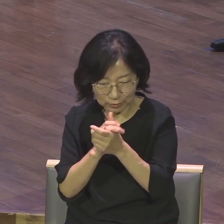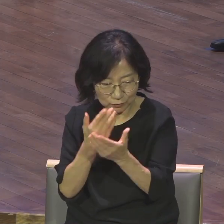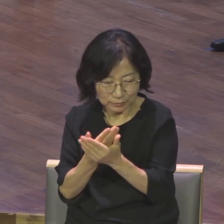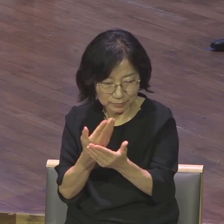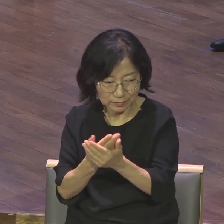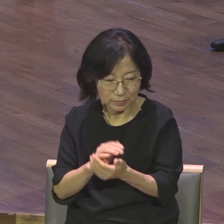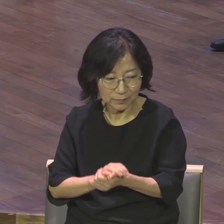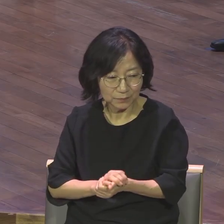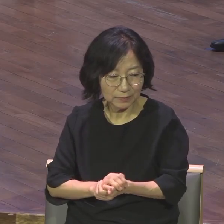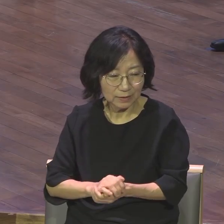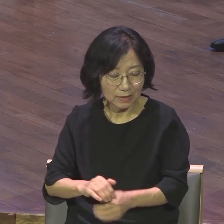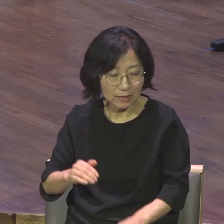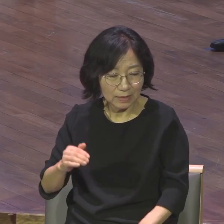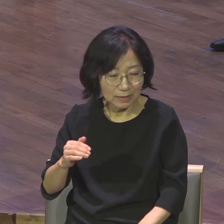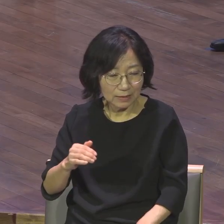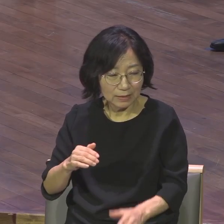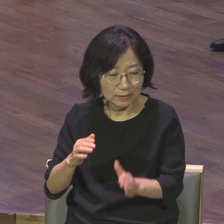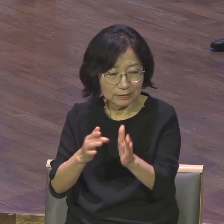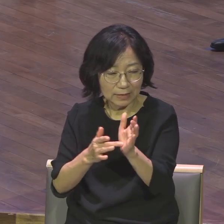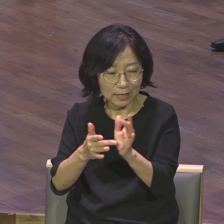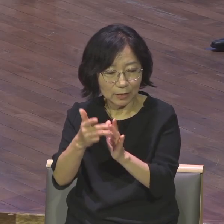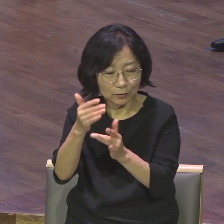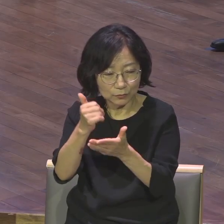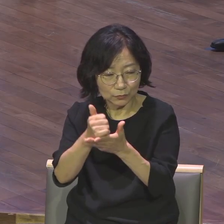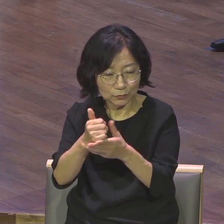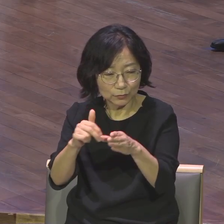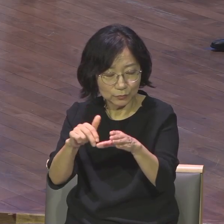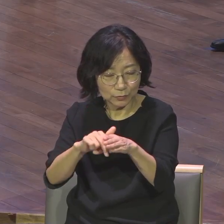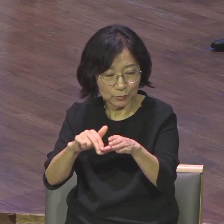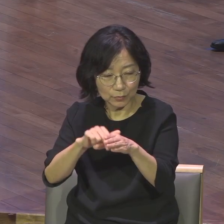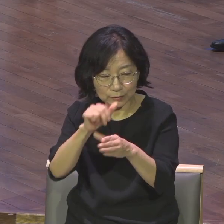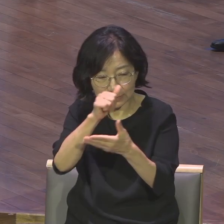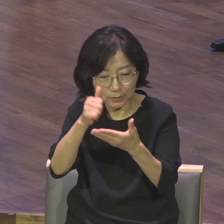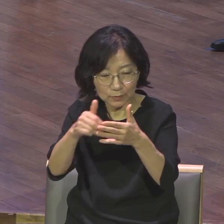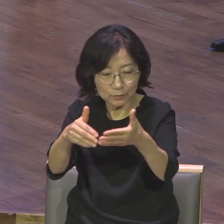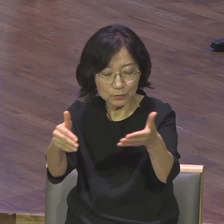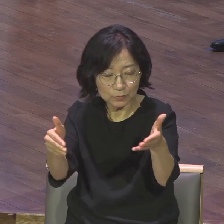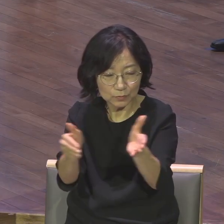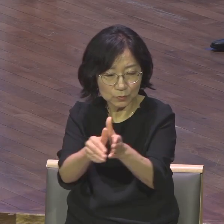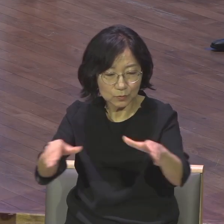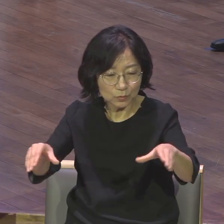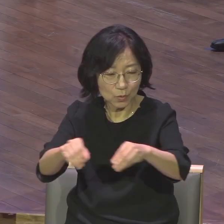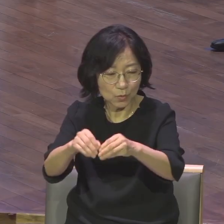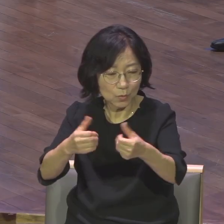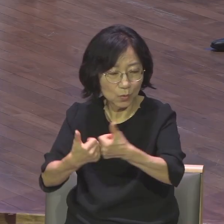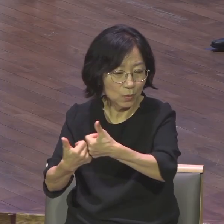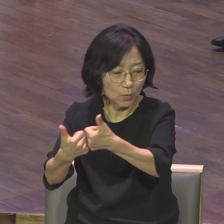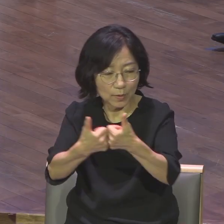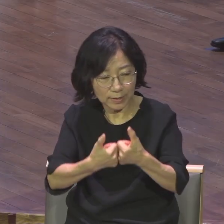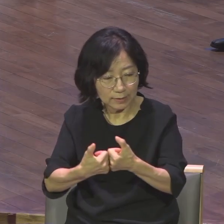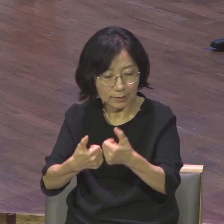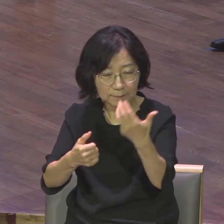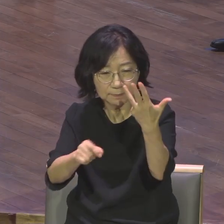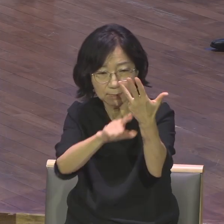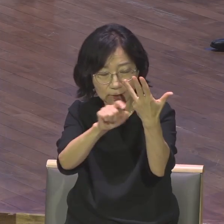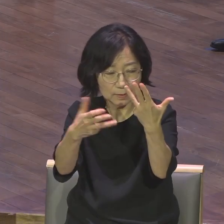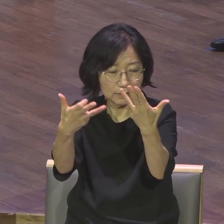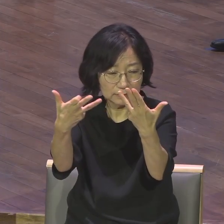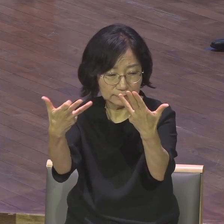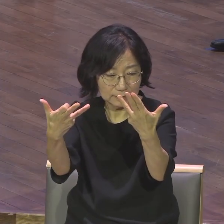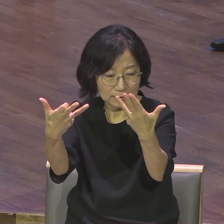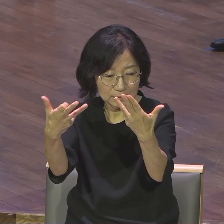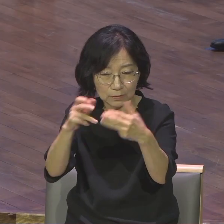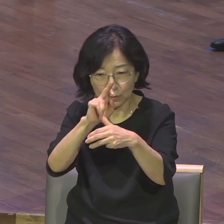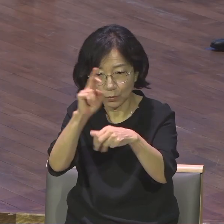바라고. 대한예수교 장로회 총회 110회 교단 합동 총회가 8월 18일 날 월요일 날 오후 2시에 여기